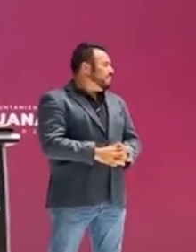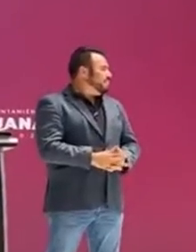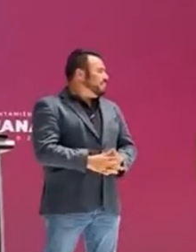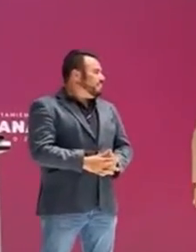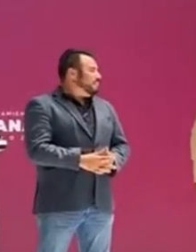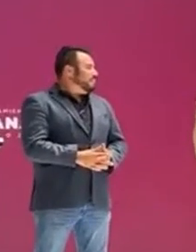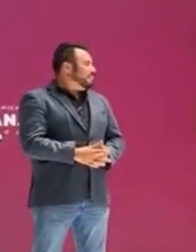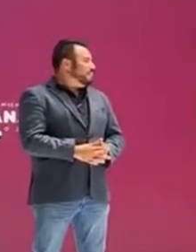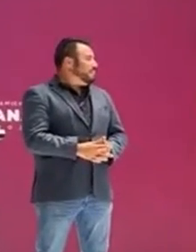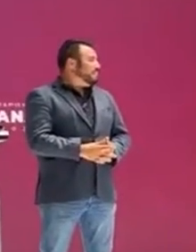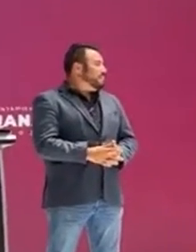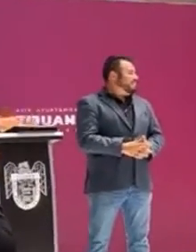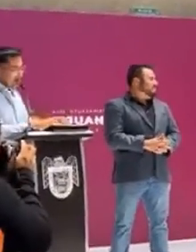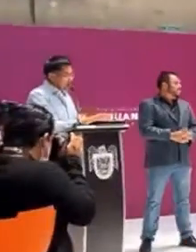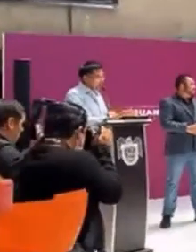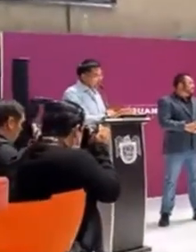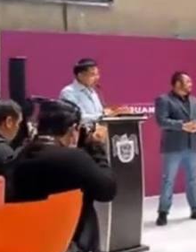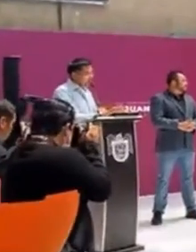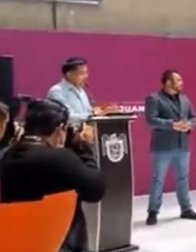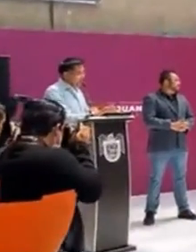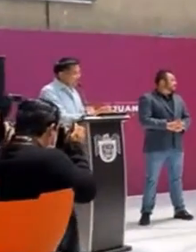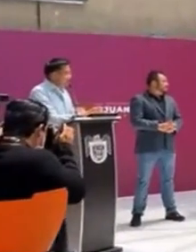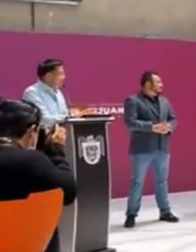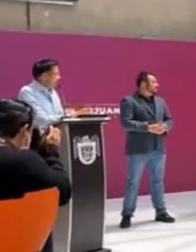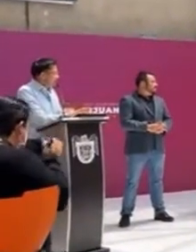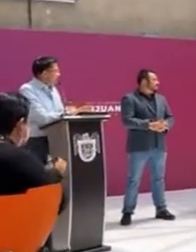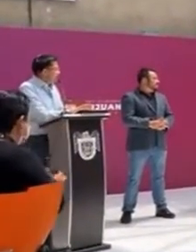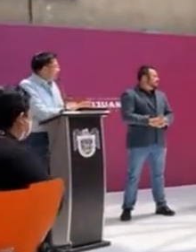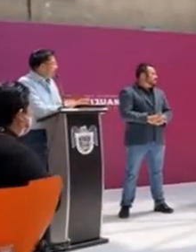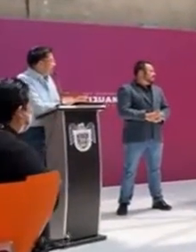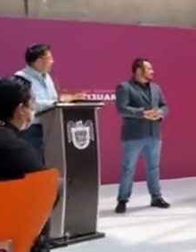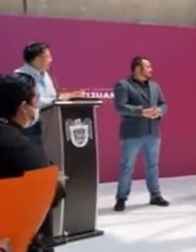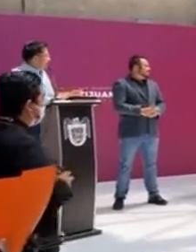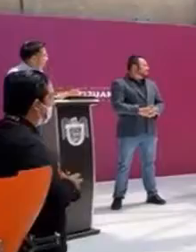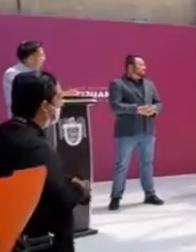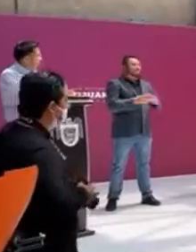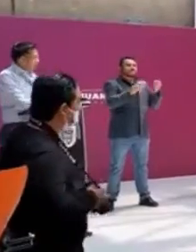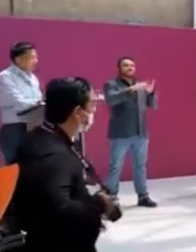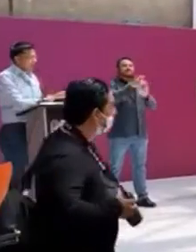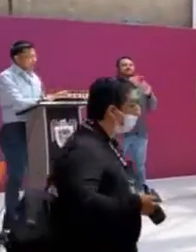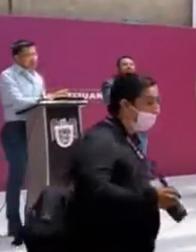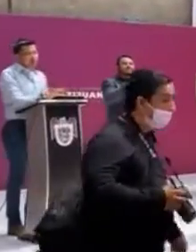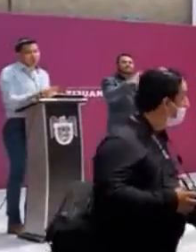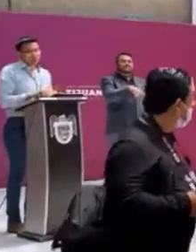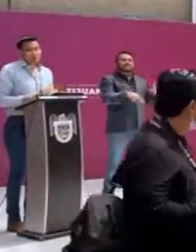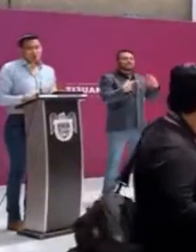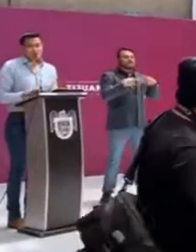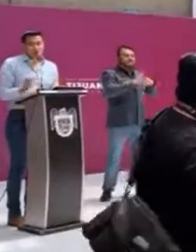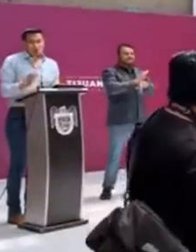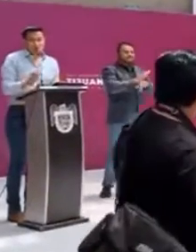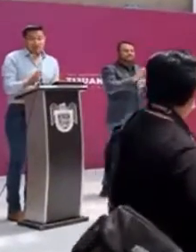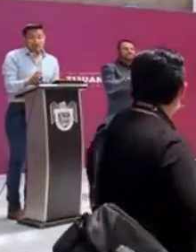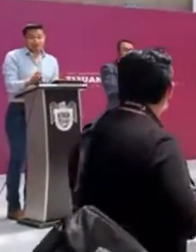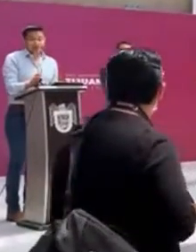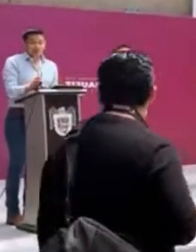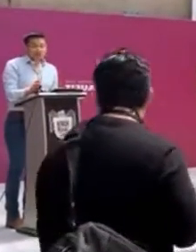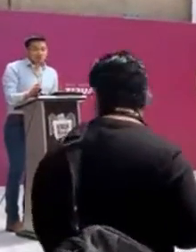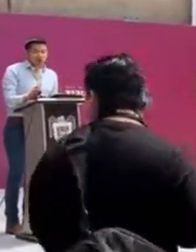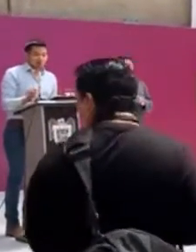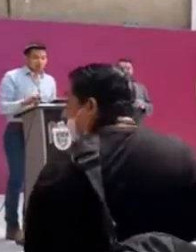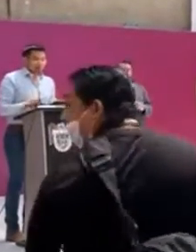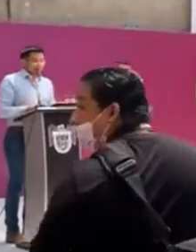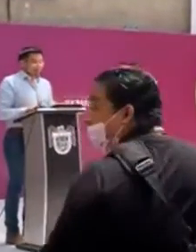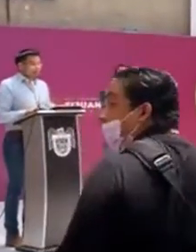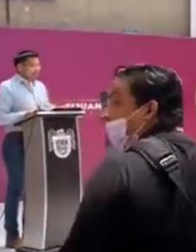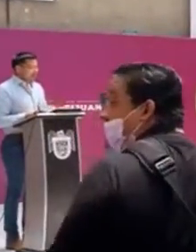Muchísimas gracias a quien en representación de los beneficiarios dirigió unas palabras. En este momento vamos a invitar para